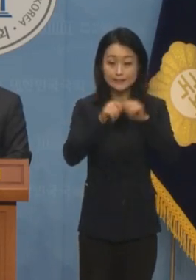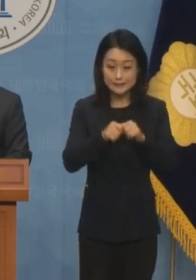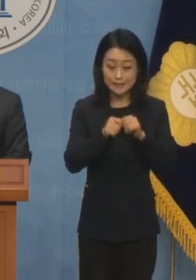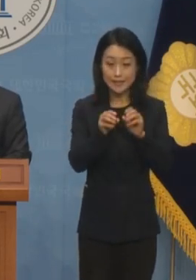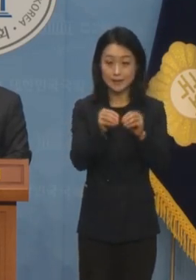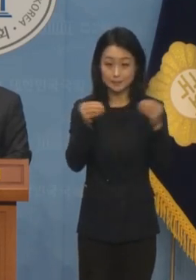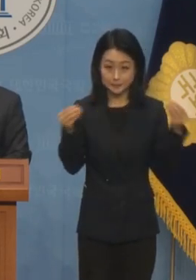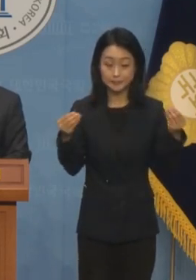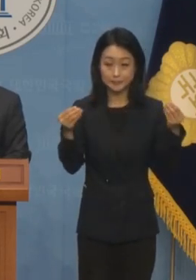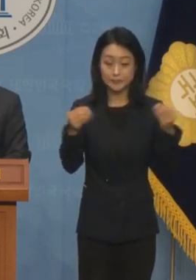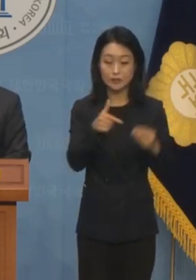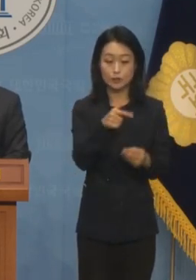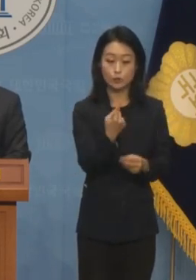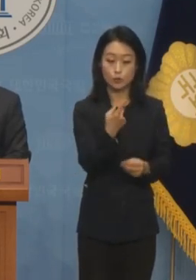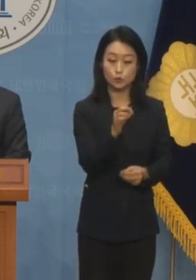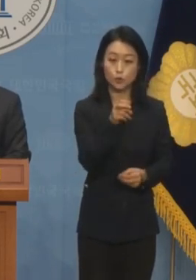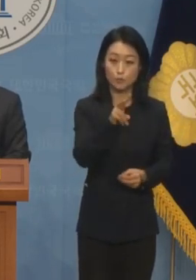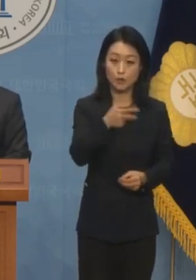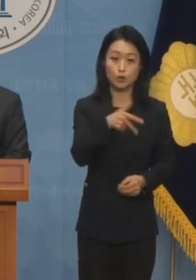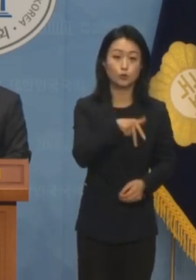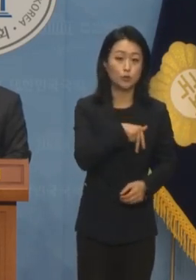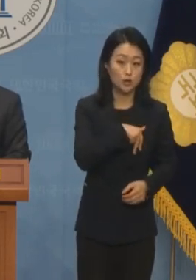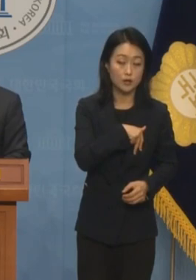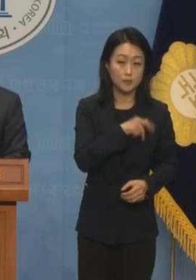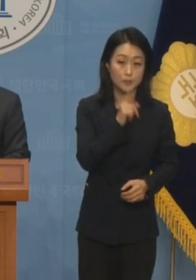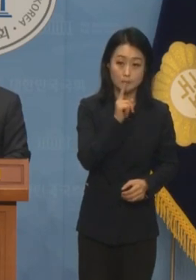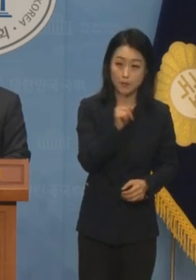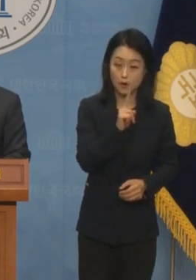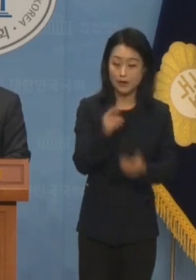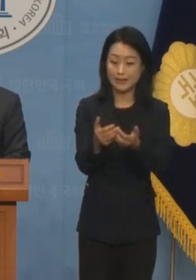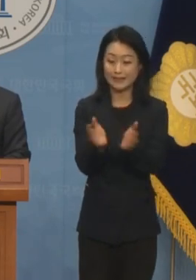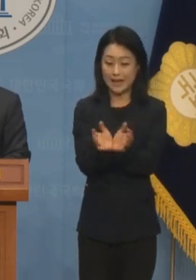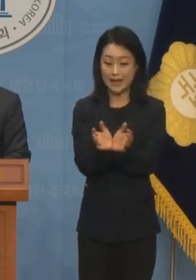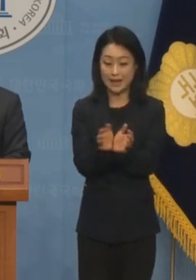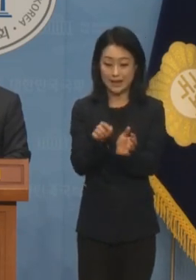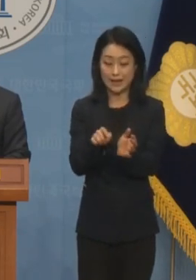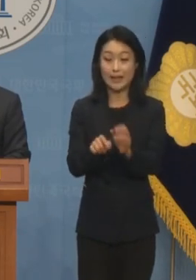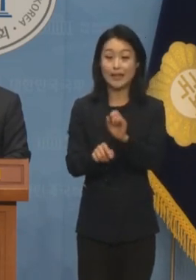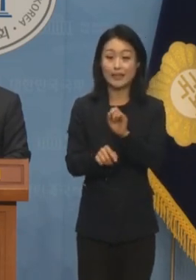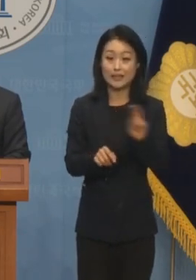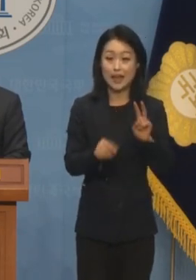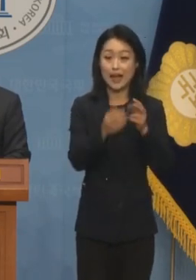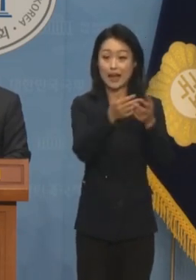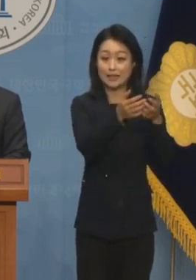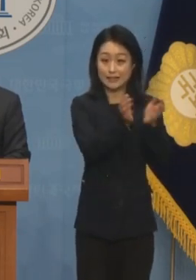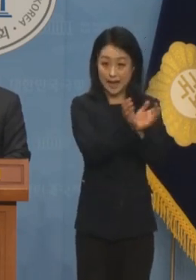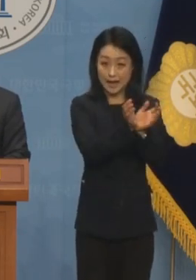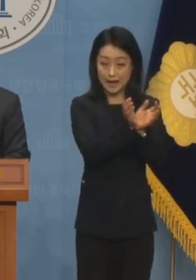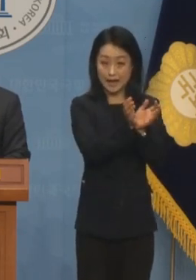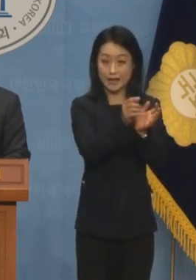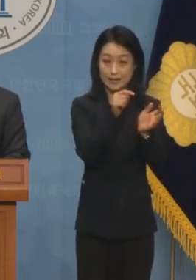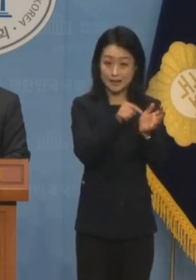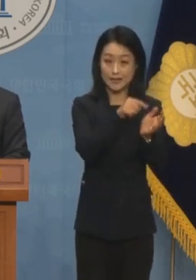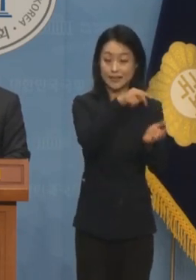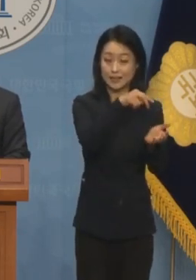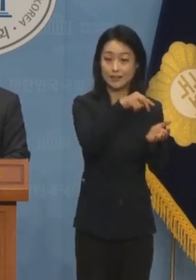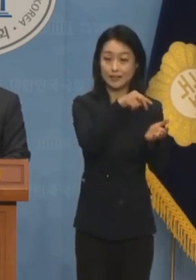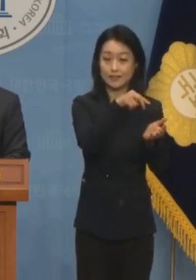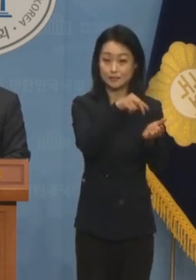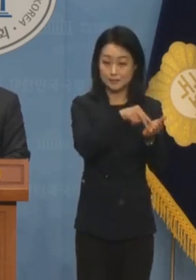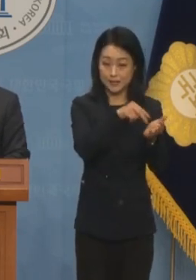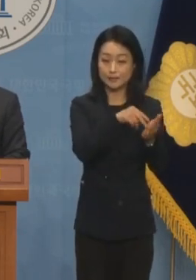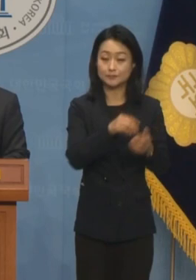번째, 노정면 의원은 정당이 제1야당이 대통령이 결재권자 노릇을